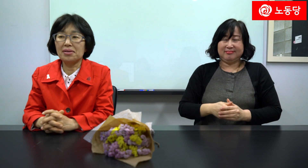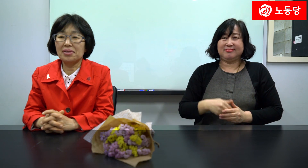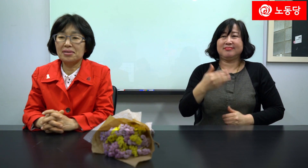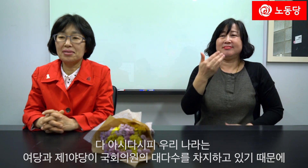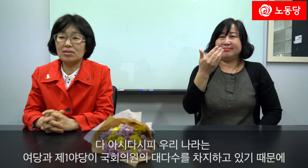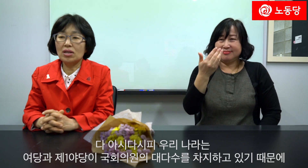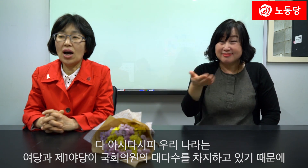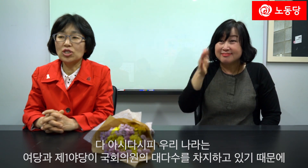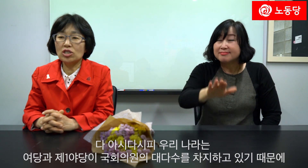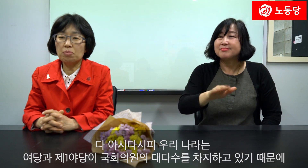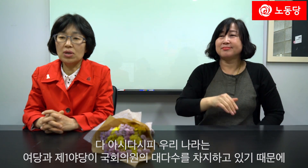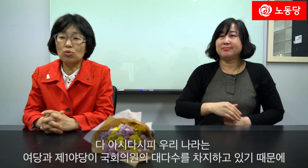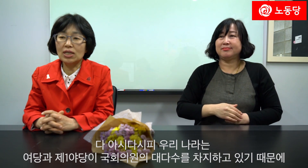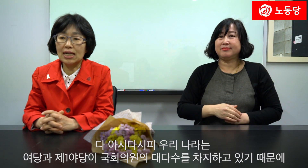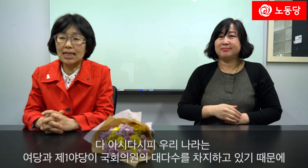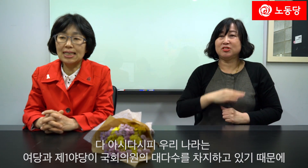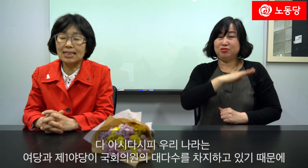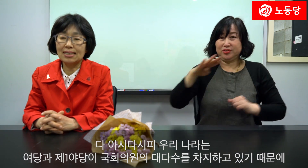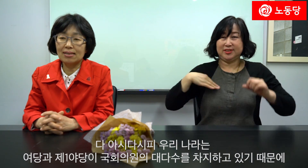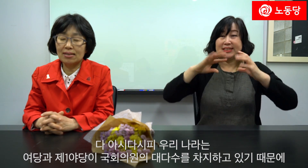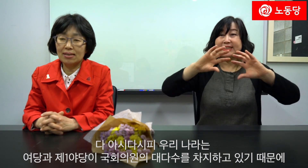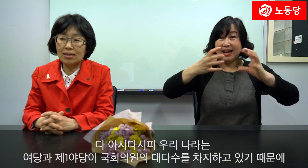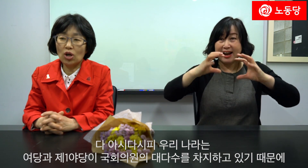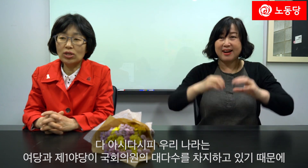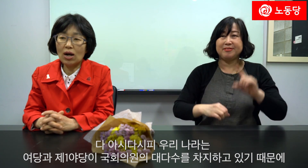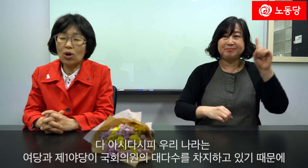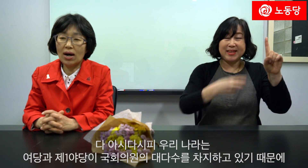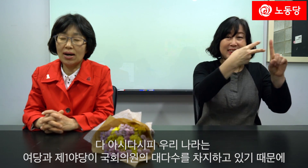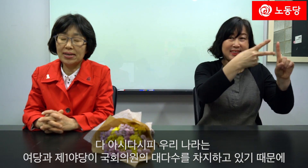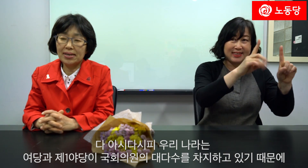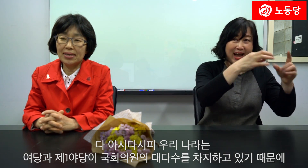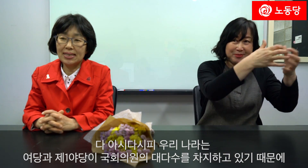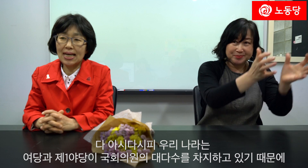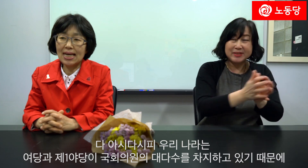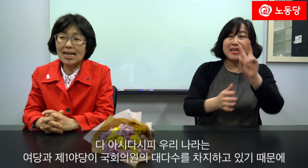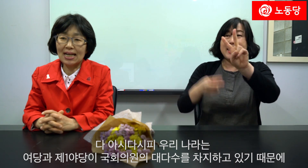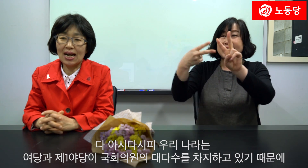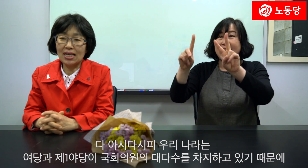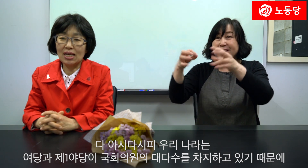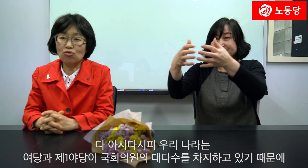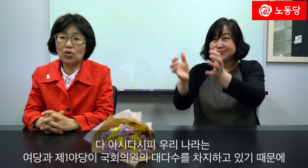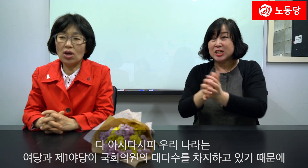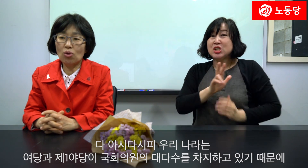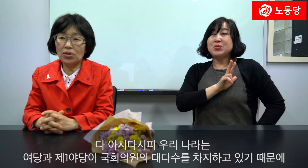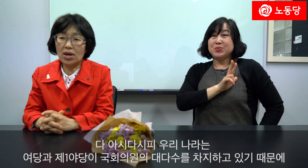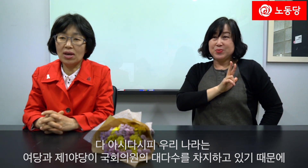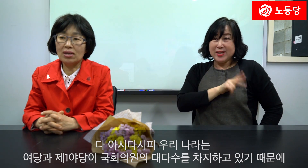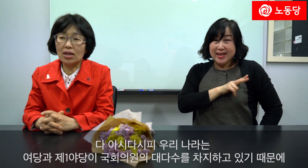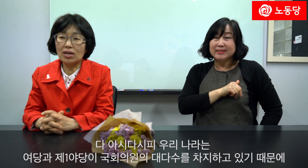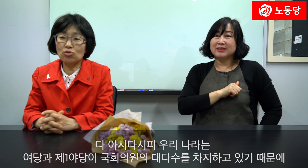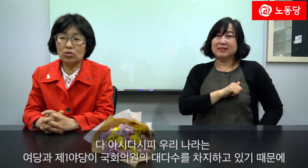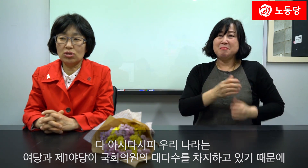네. 다 아시다시피 우리나라는 여당과 제1야당이